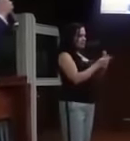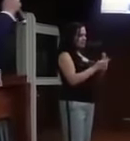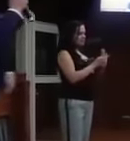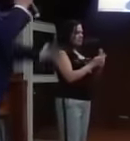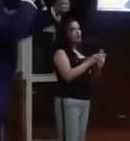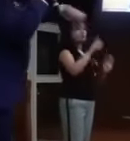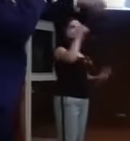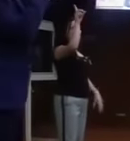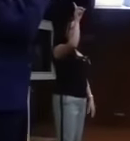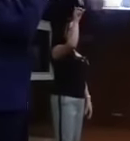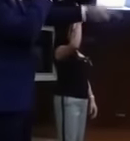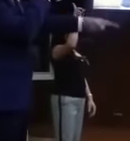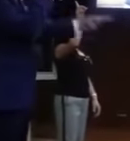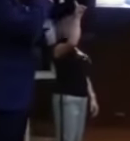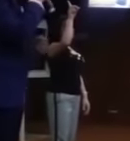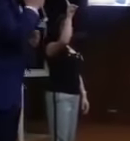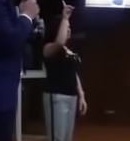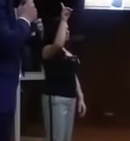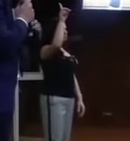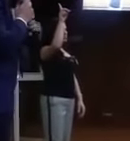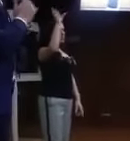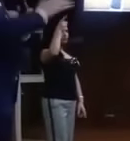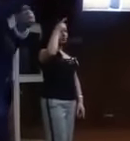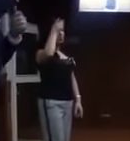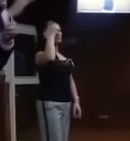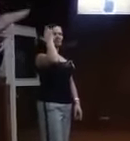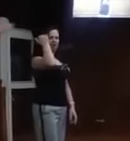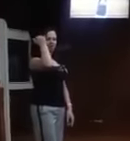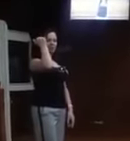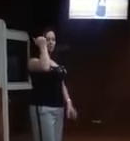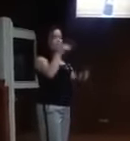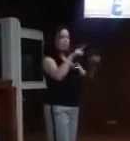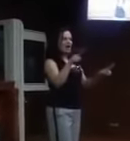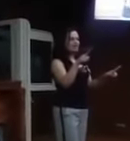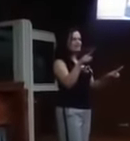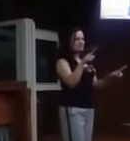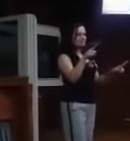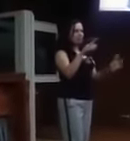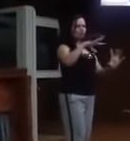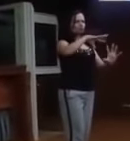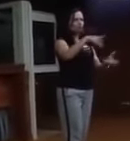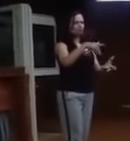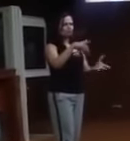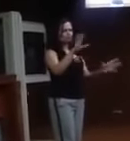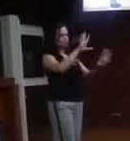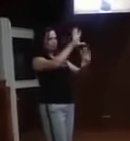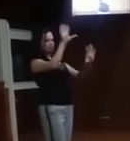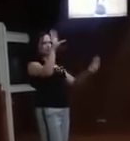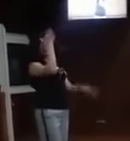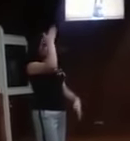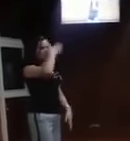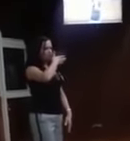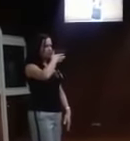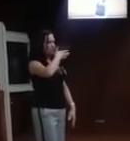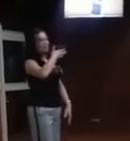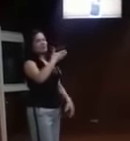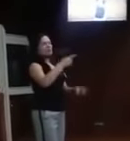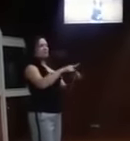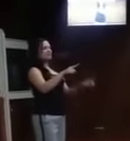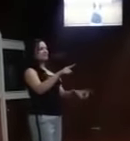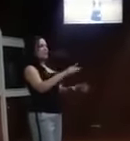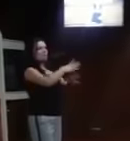sistema sabe o compromisso que você tem com o altar. E é por isso que o sistema quer te eliminar, quer te tirar. Mas maior